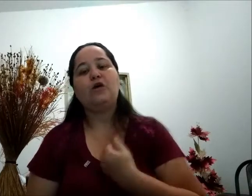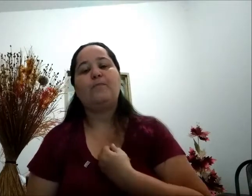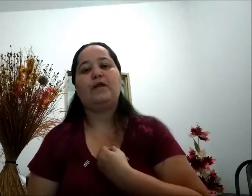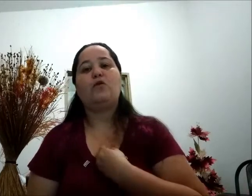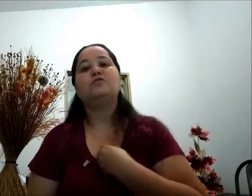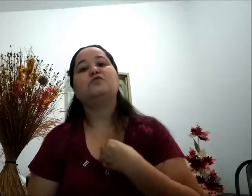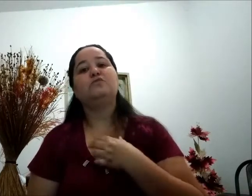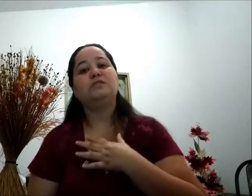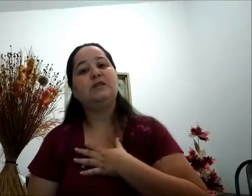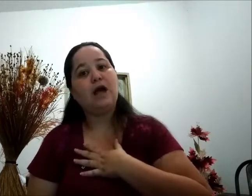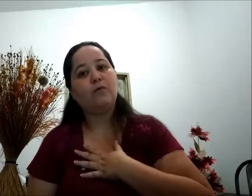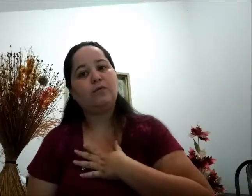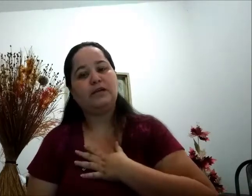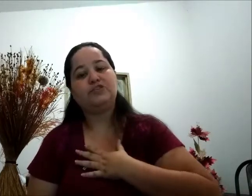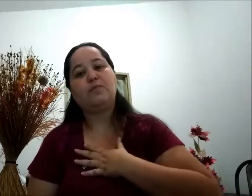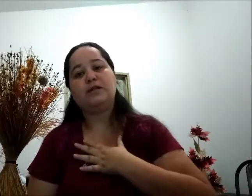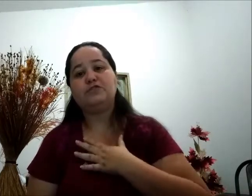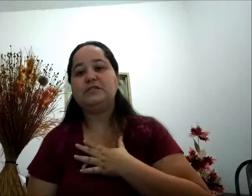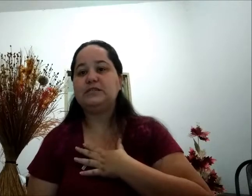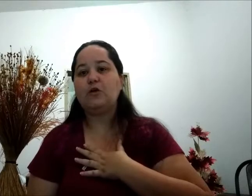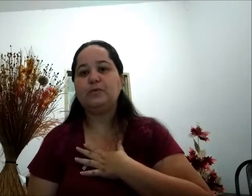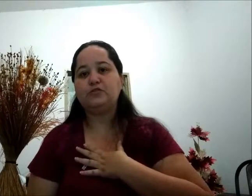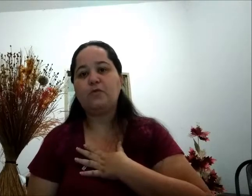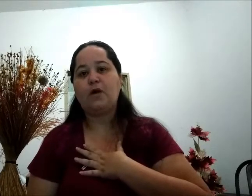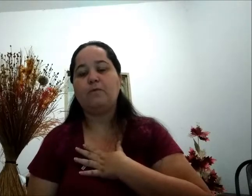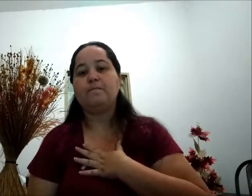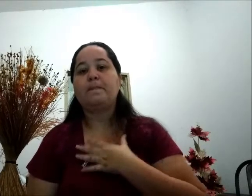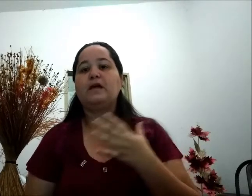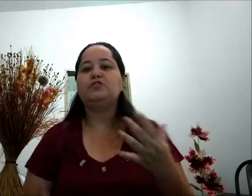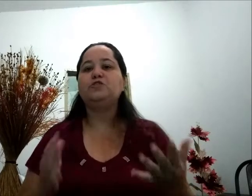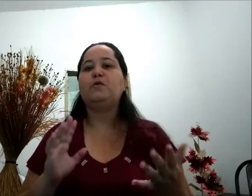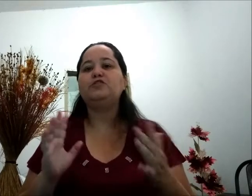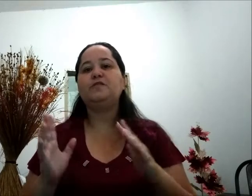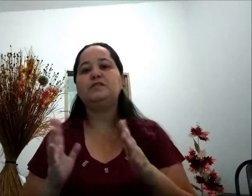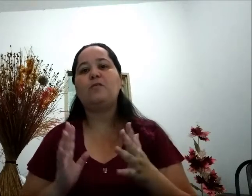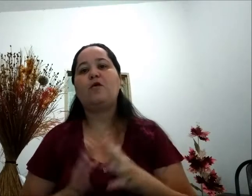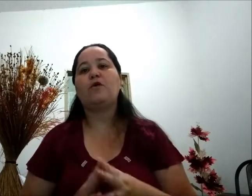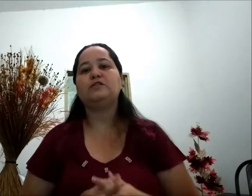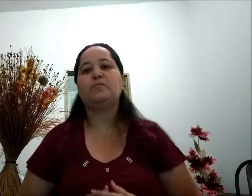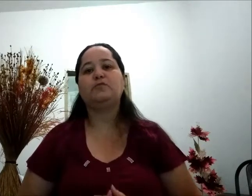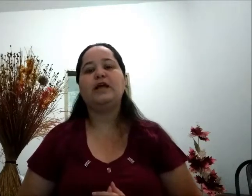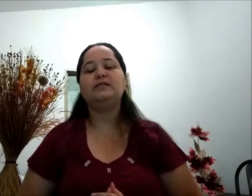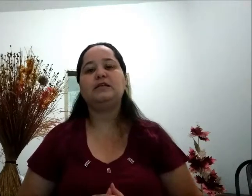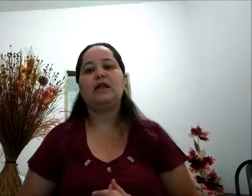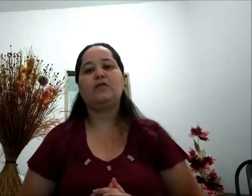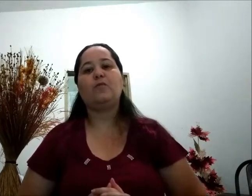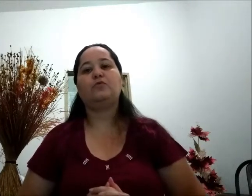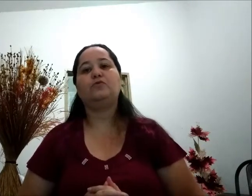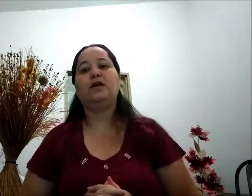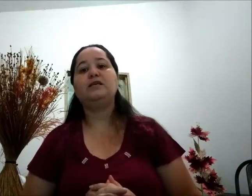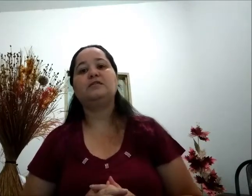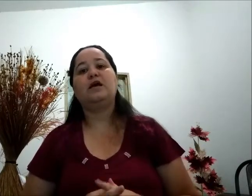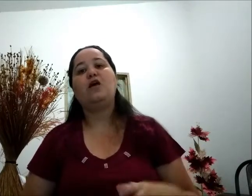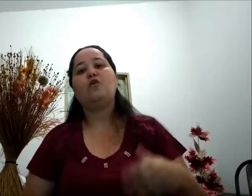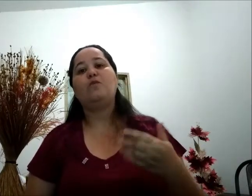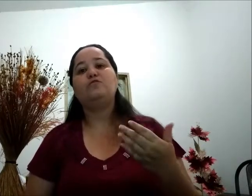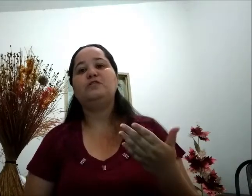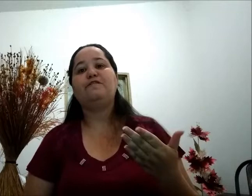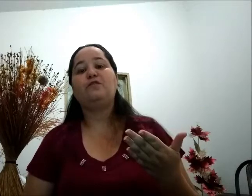para nós um sinal, que é chamado de sinal pessoal. A gente pode fazer uma correspondência na língua portuguesa como se fosse